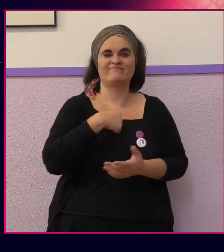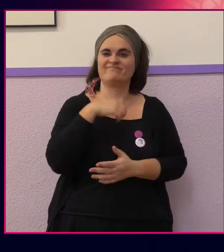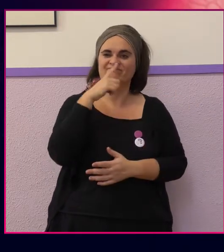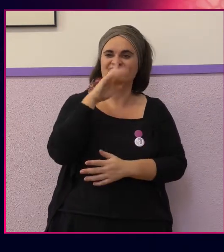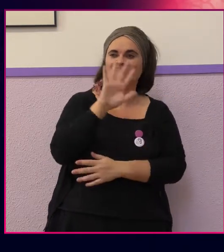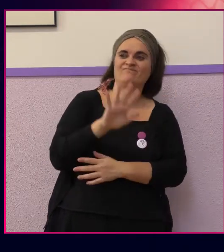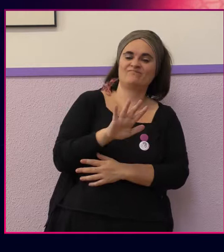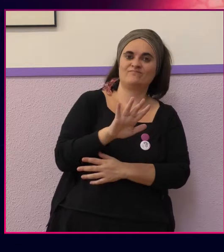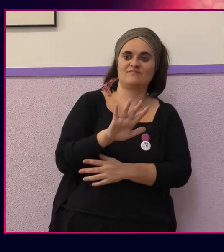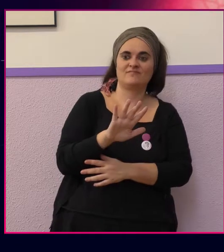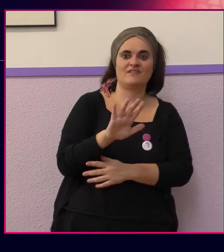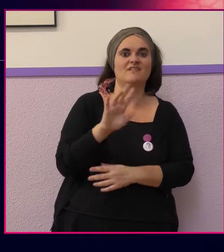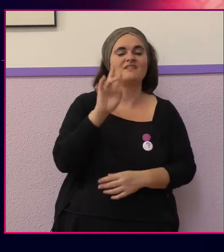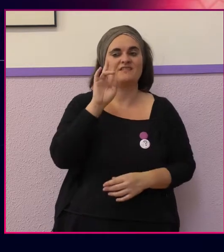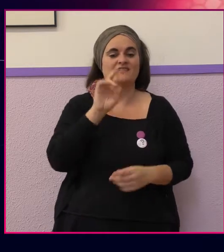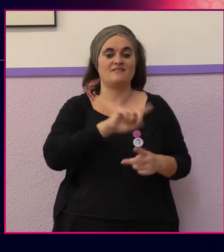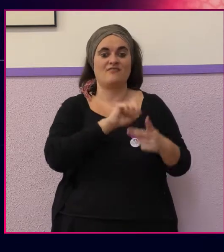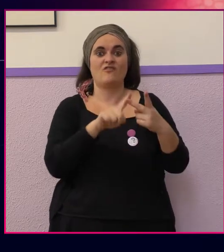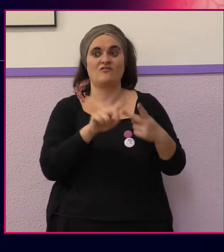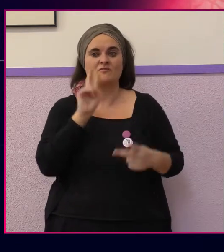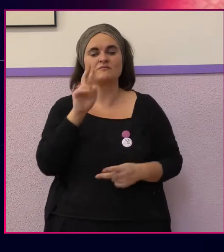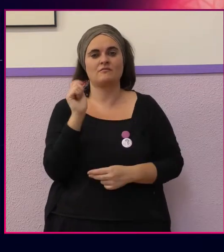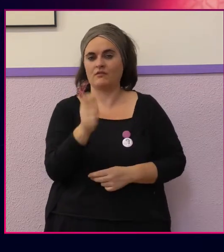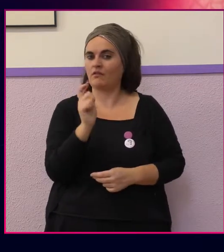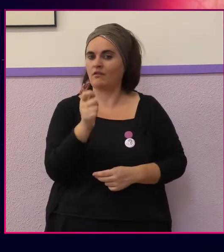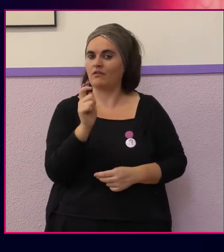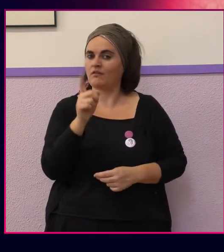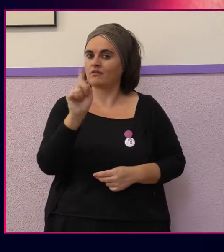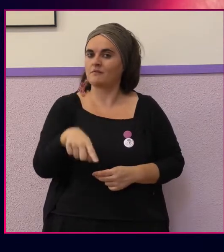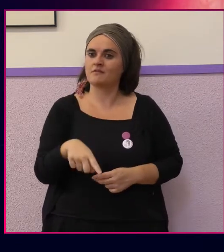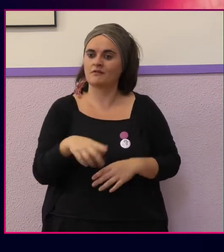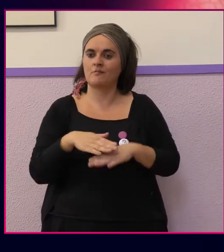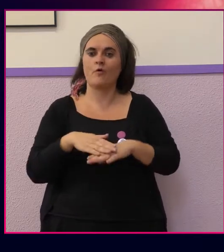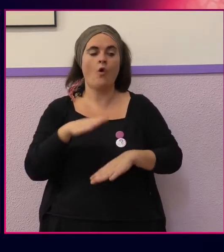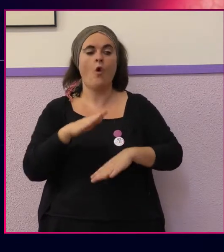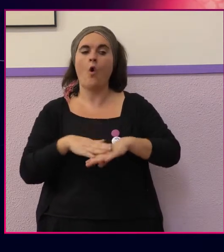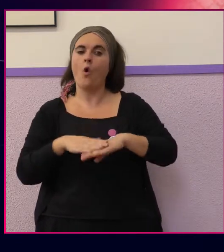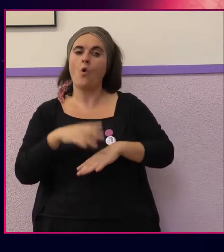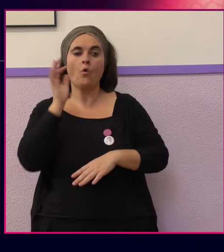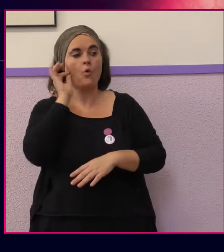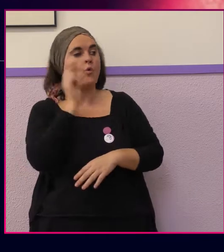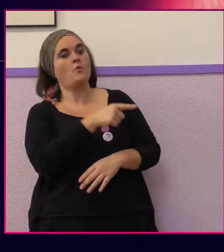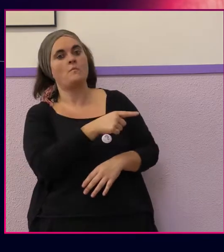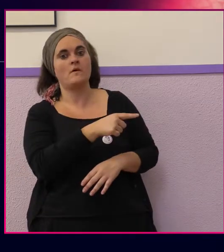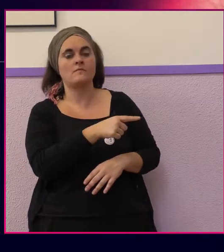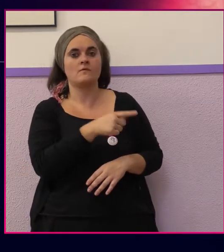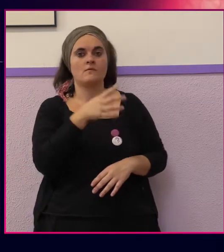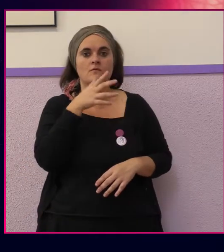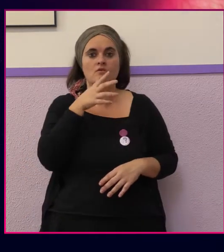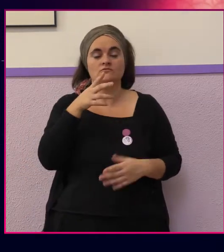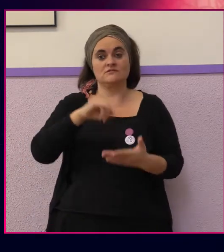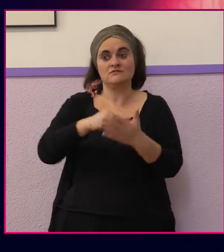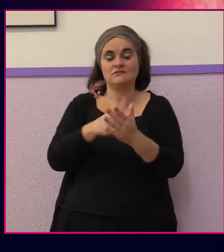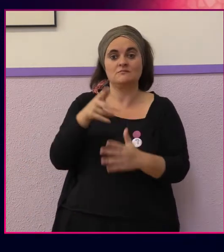dugun moduan, sistema, epaile eta komunikabide guztiz matxista eta patriarkalek guri